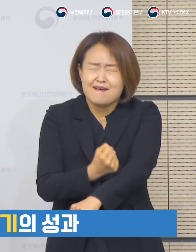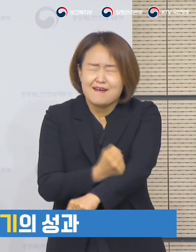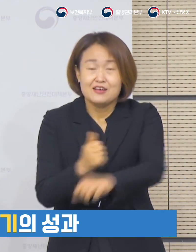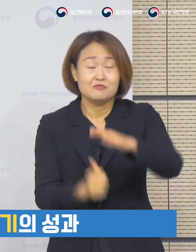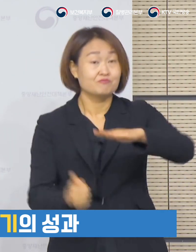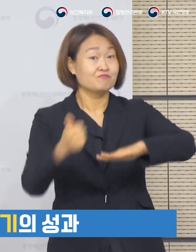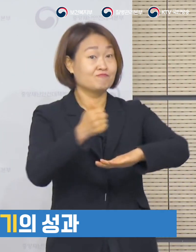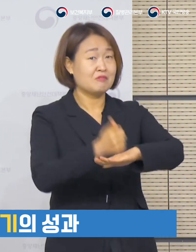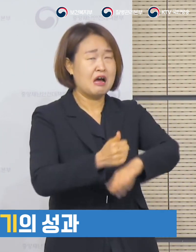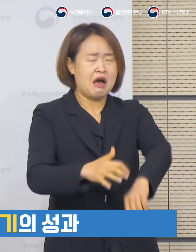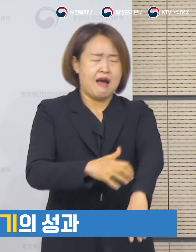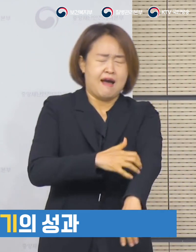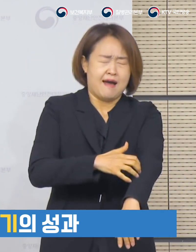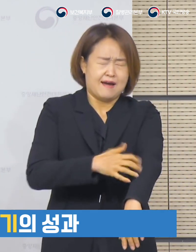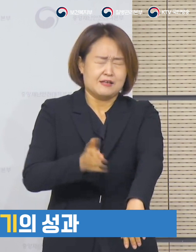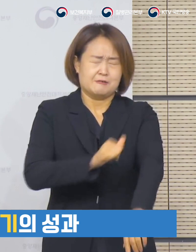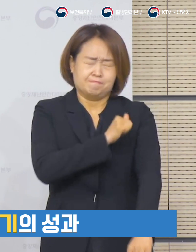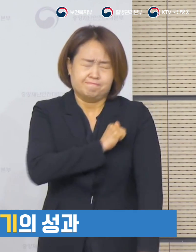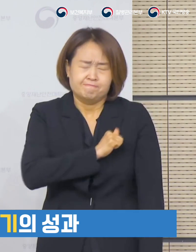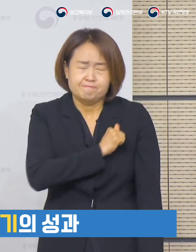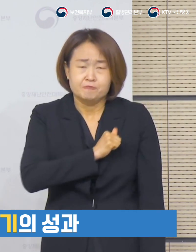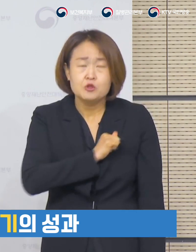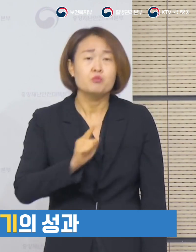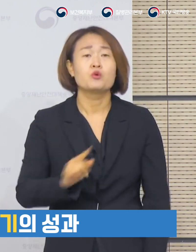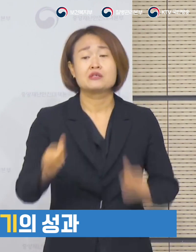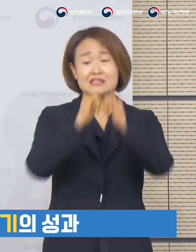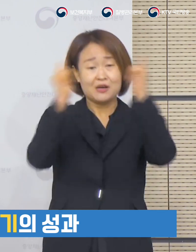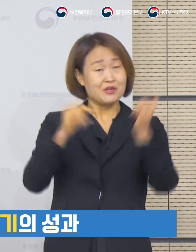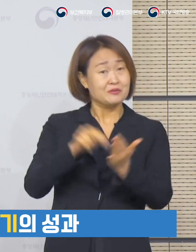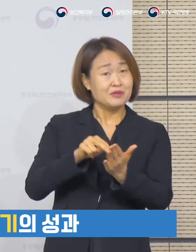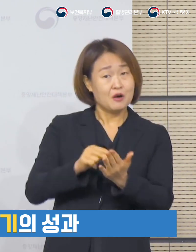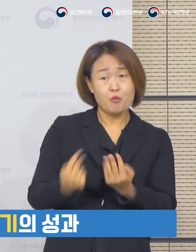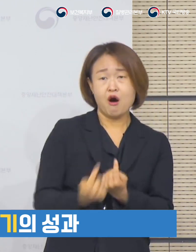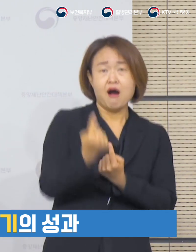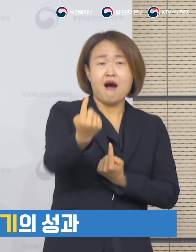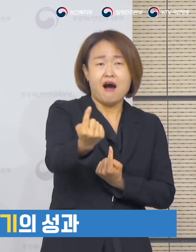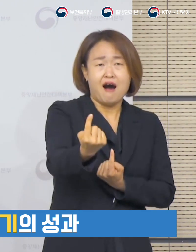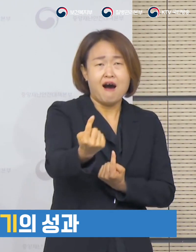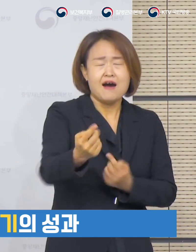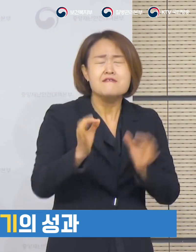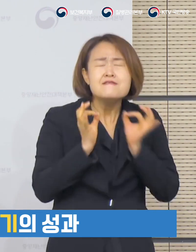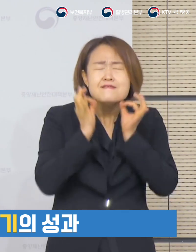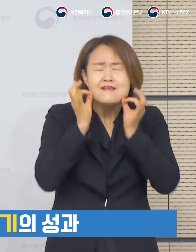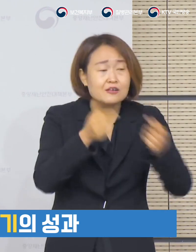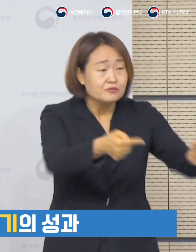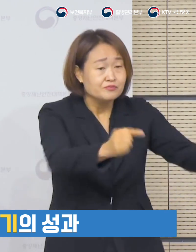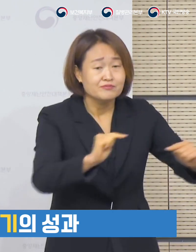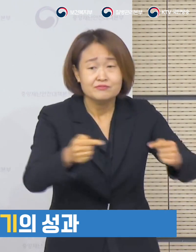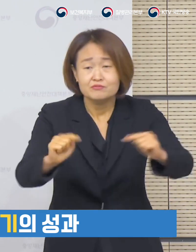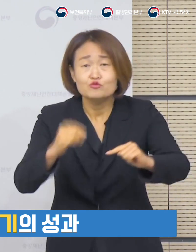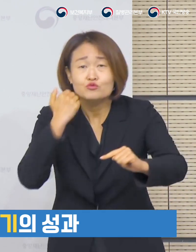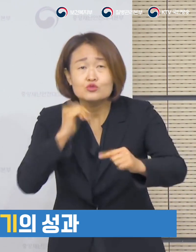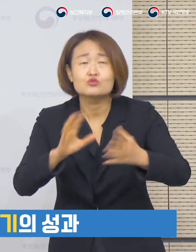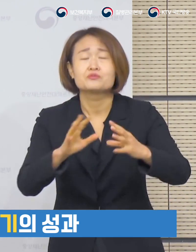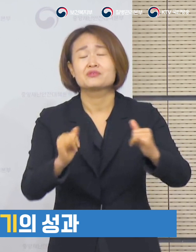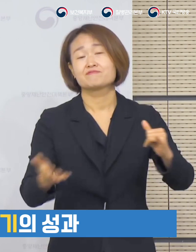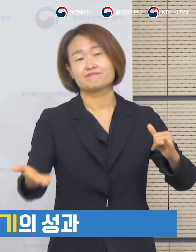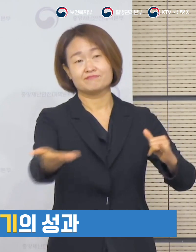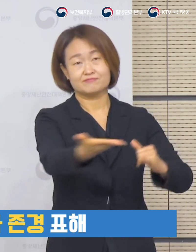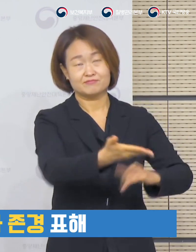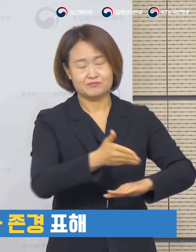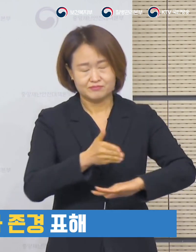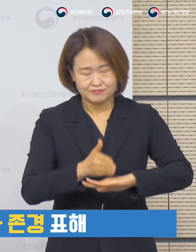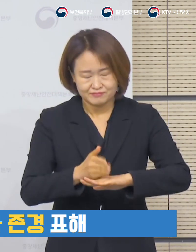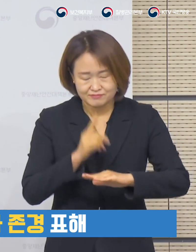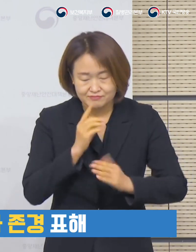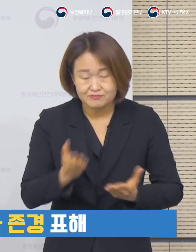성과이며 불편을 감수하고 사회적 거리두기에 적극적으로 참여해 주신 모든 국민 여러분들께